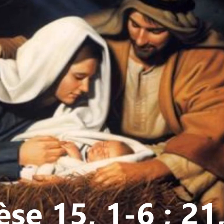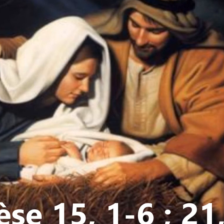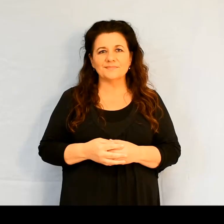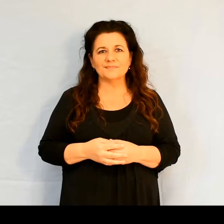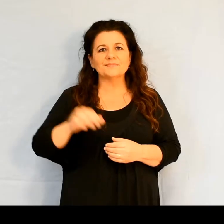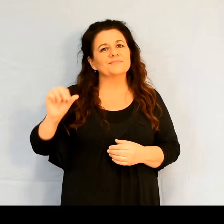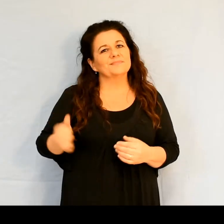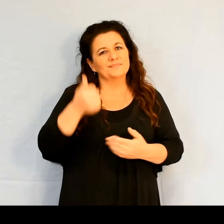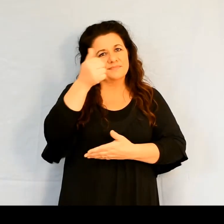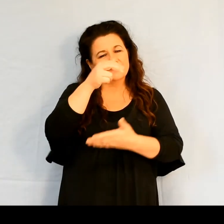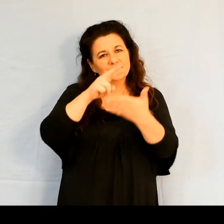Première lecture.